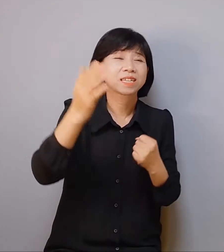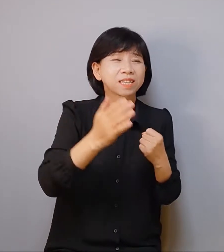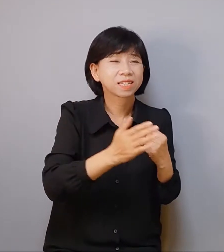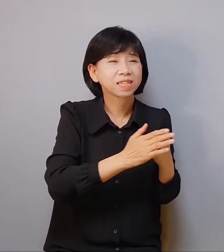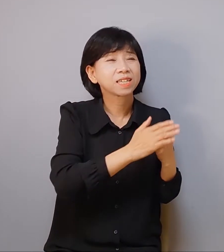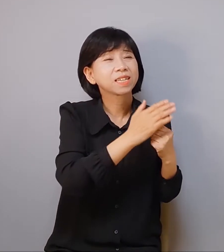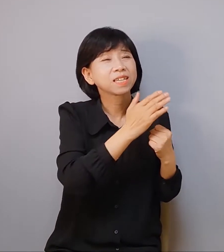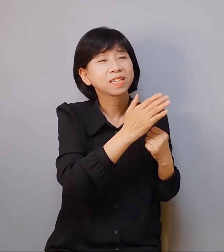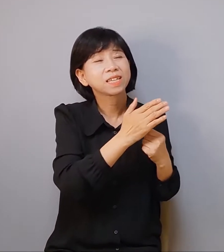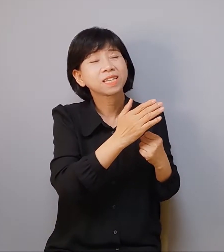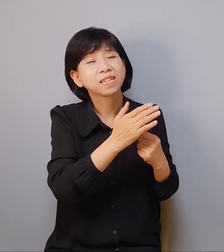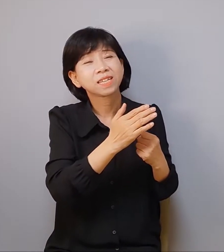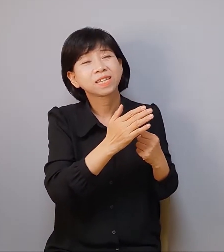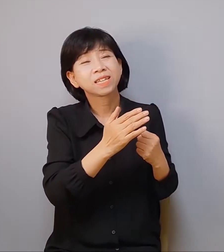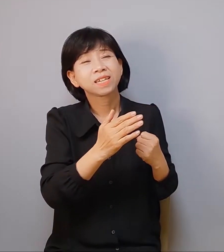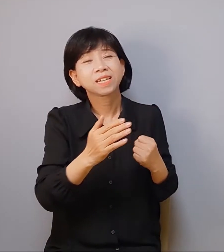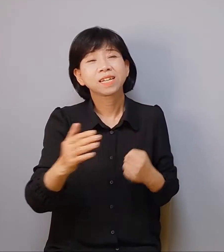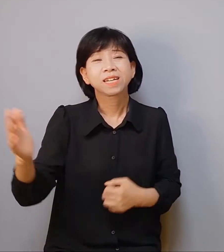있으니